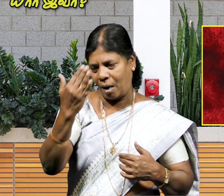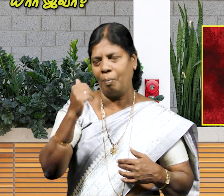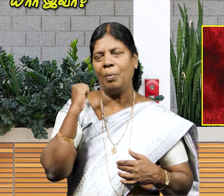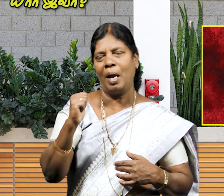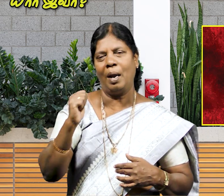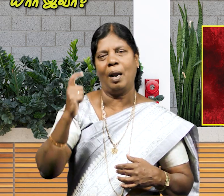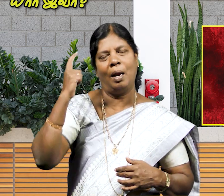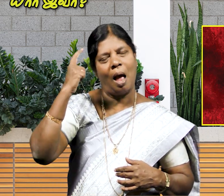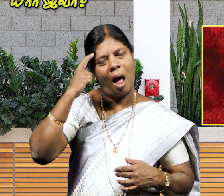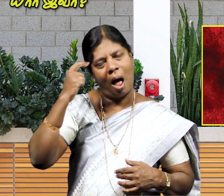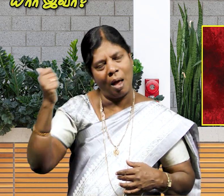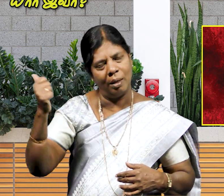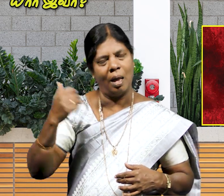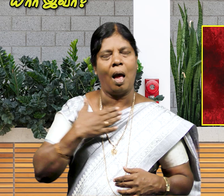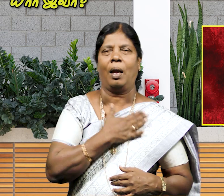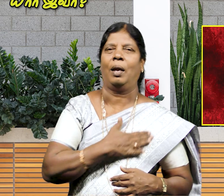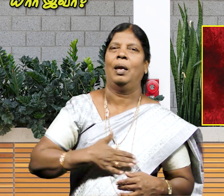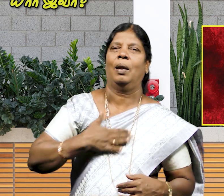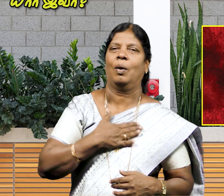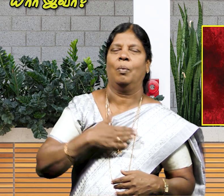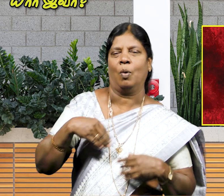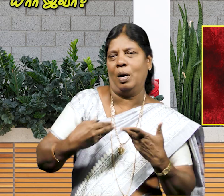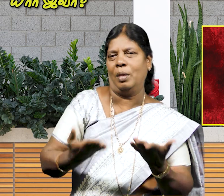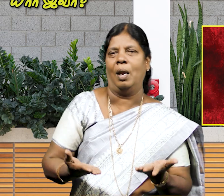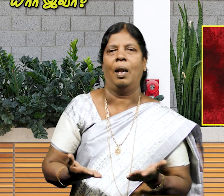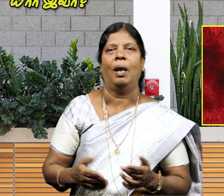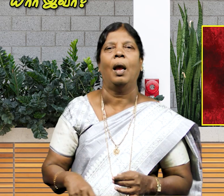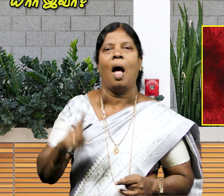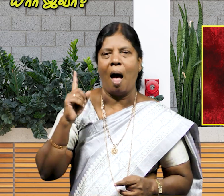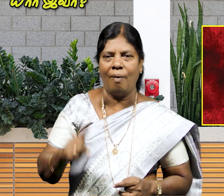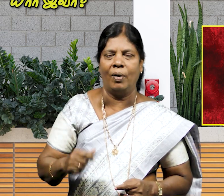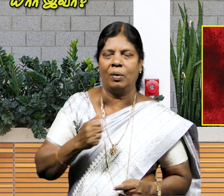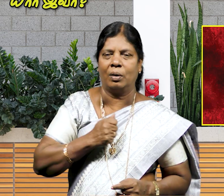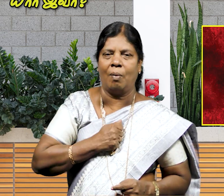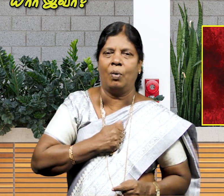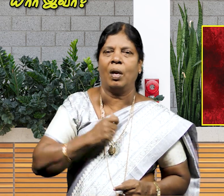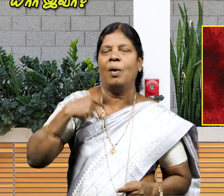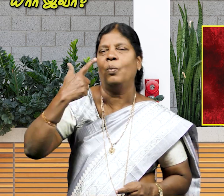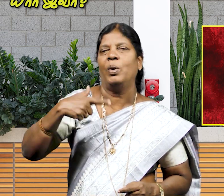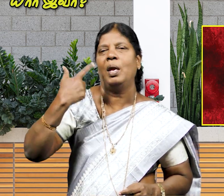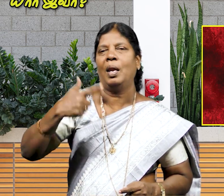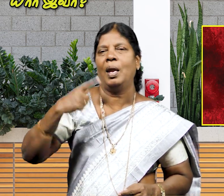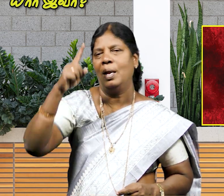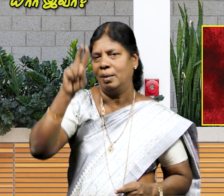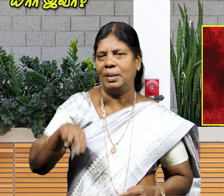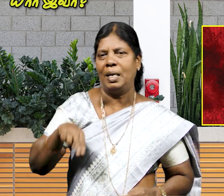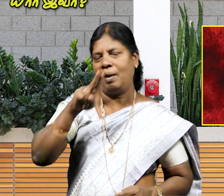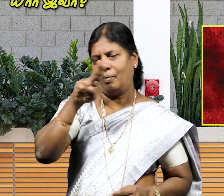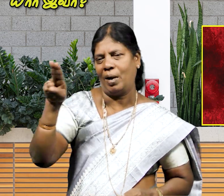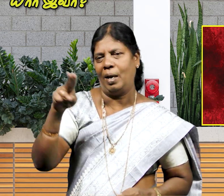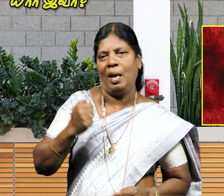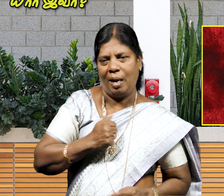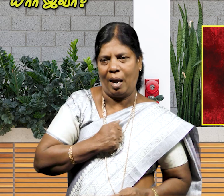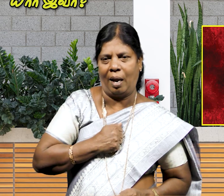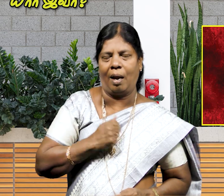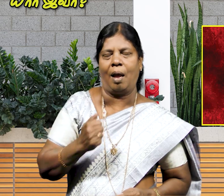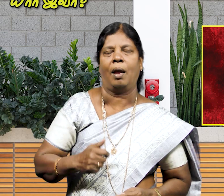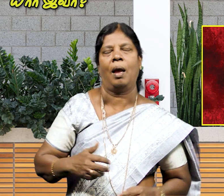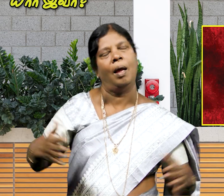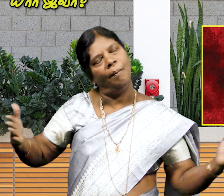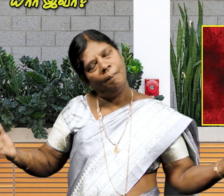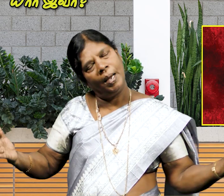மதித்ததினாலே, என்னுடைய மதிப்பு இன்னது என்று அவர் அறிந்ததினாலே, என் மீது கரிசனை கொண்டதினாலே, அவர் தம்முடைய